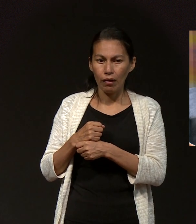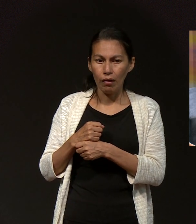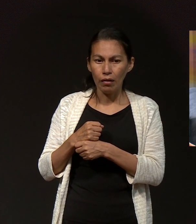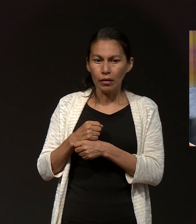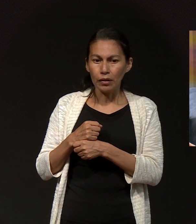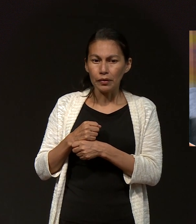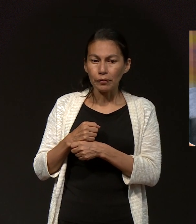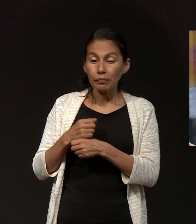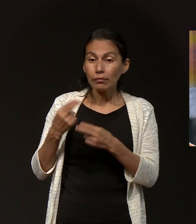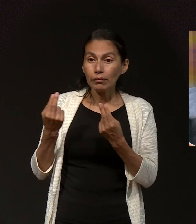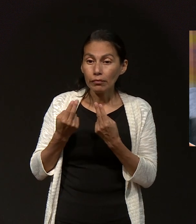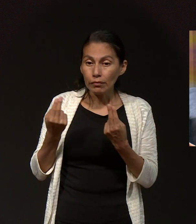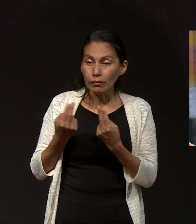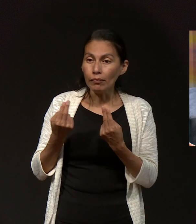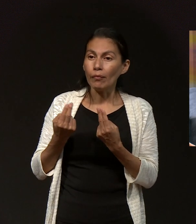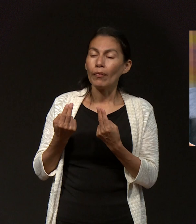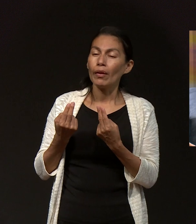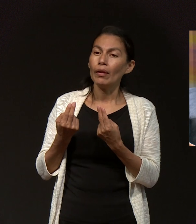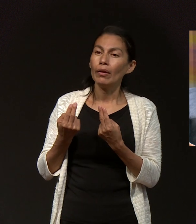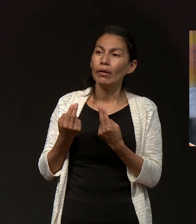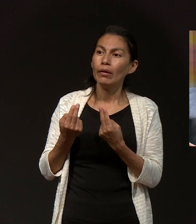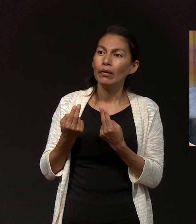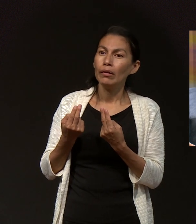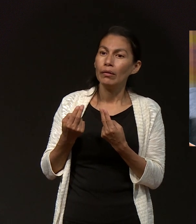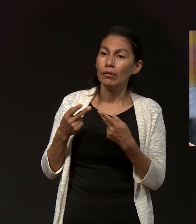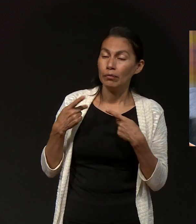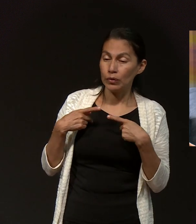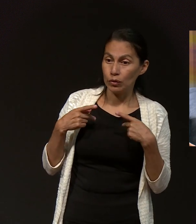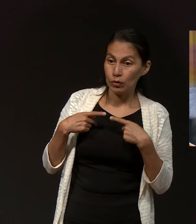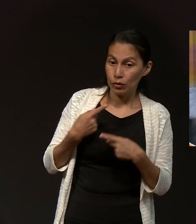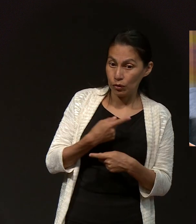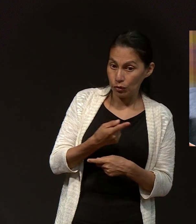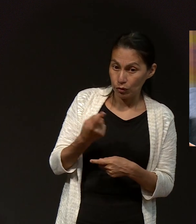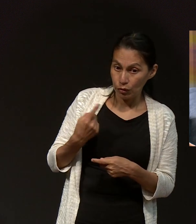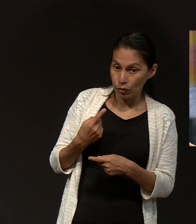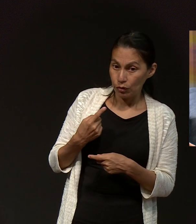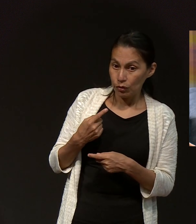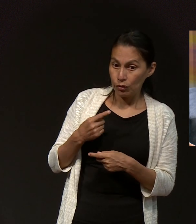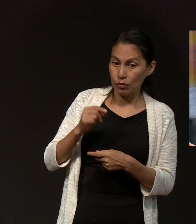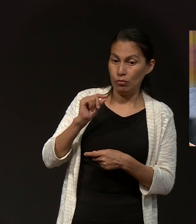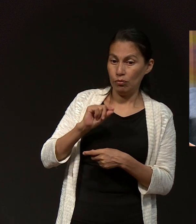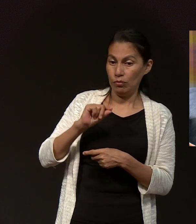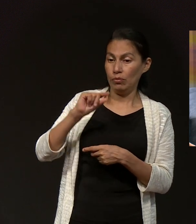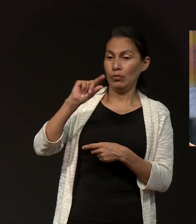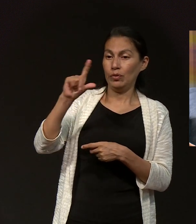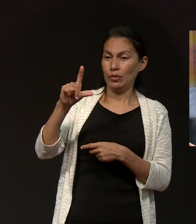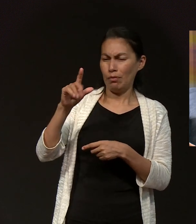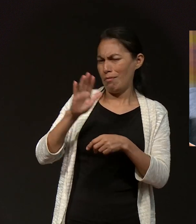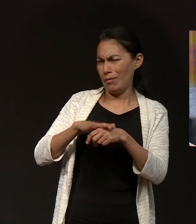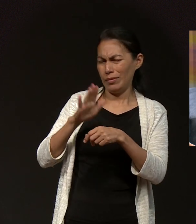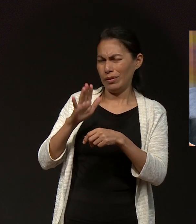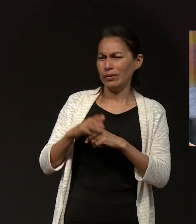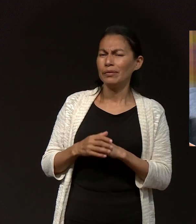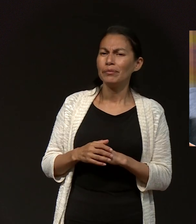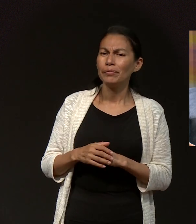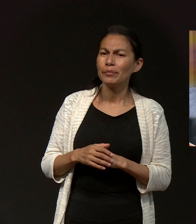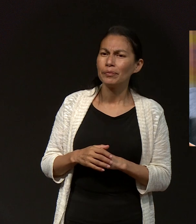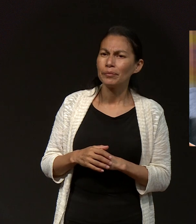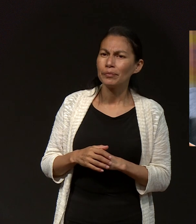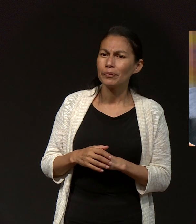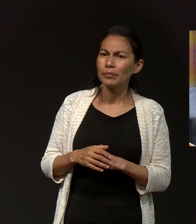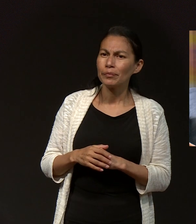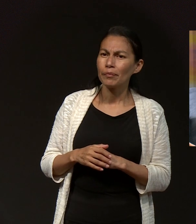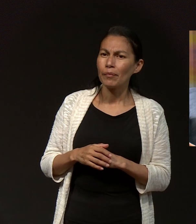opción o la necesidad en la carrera de que quienes estábamos allí tuviéramos posgrado para poder